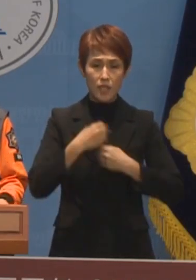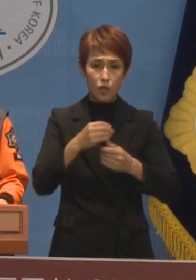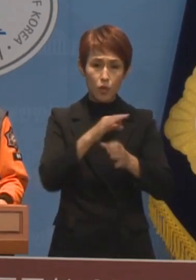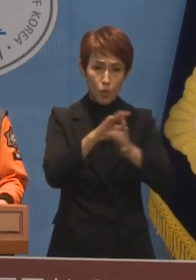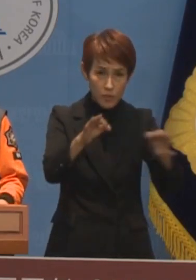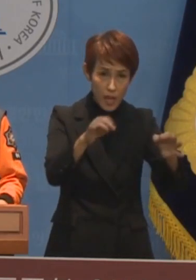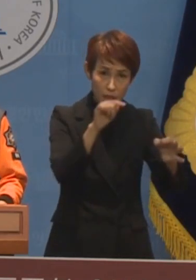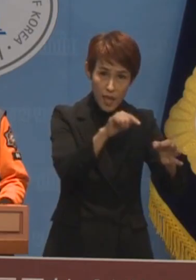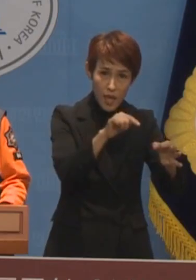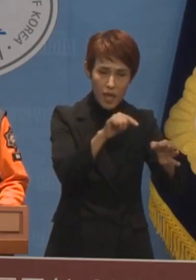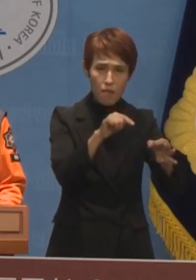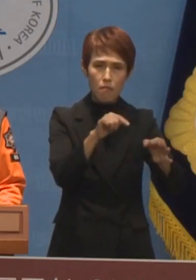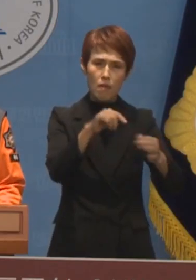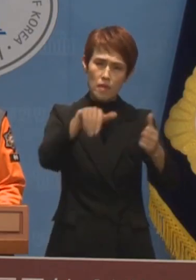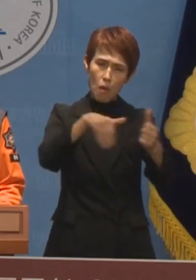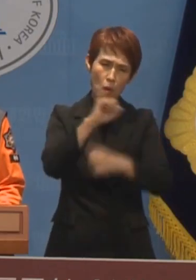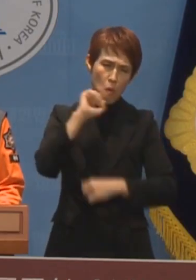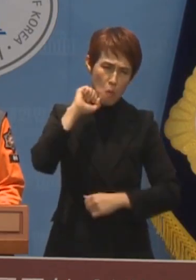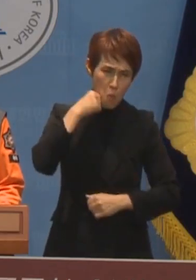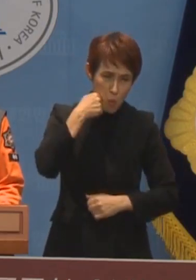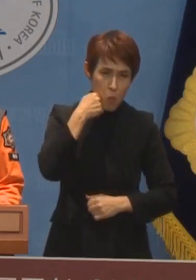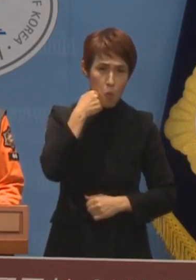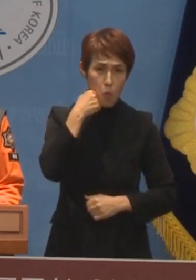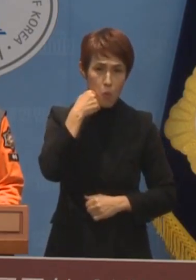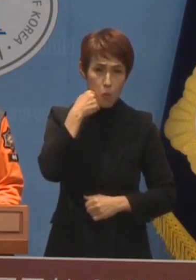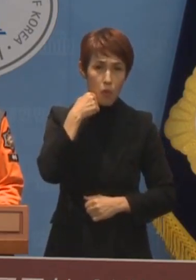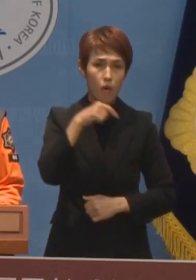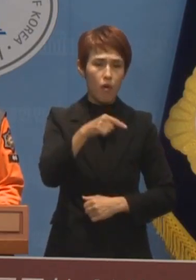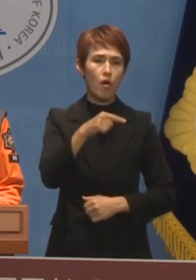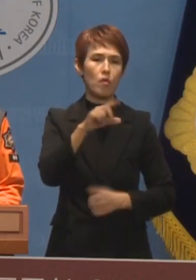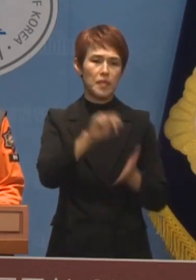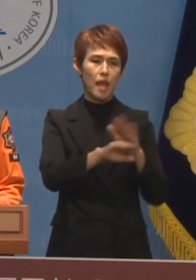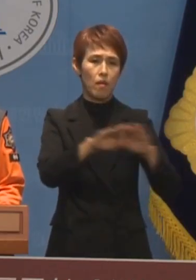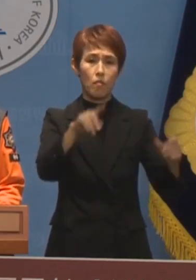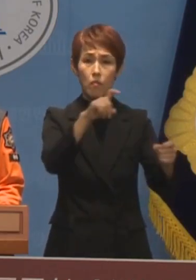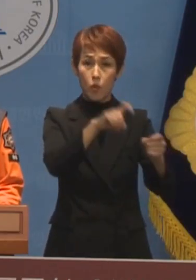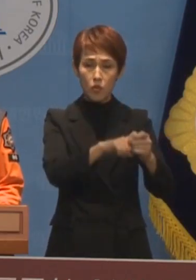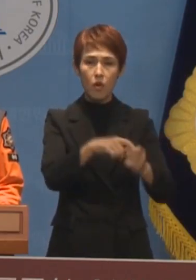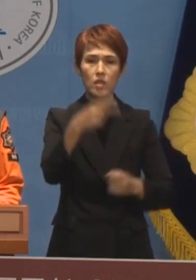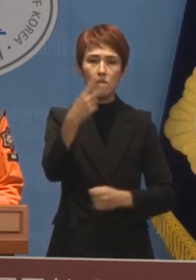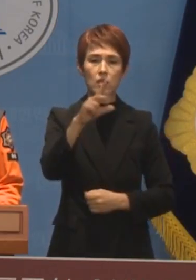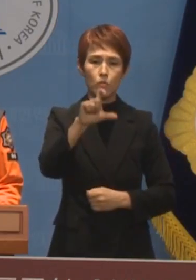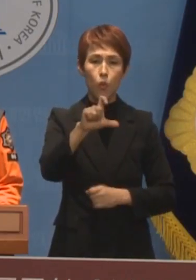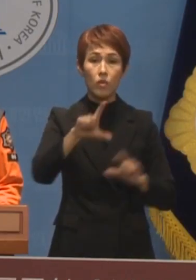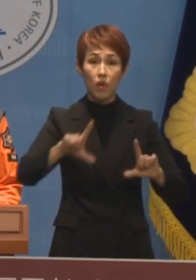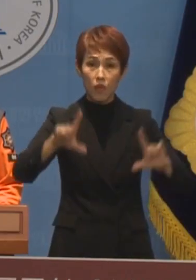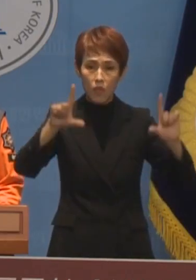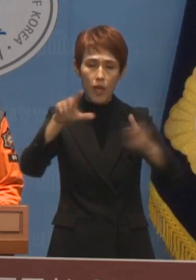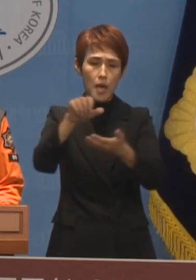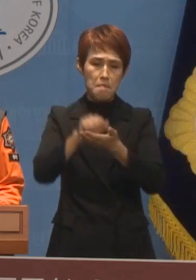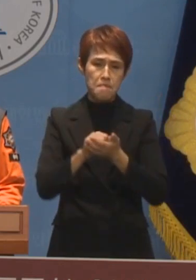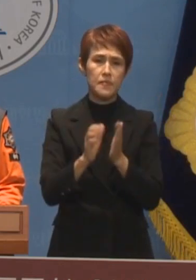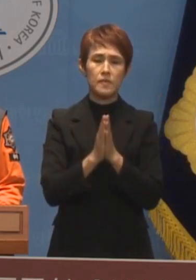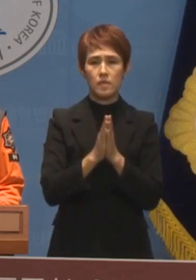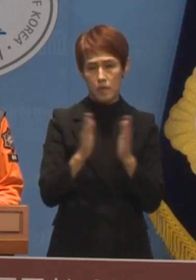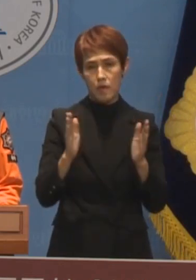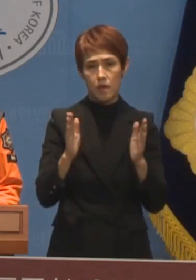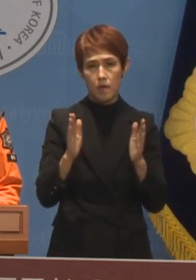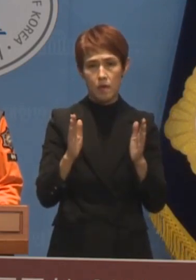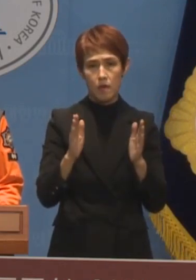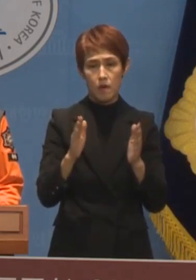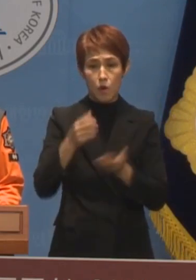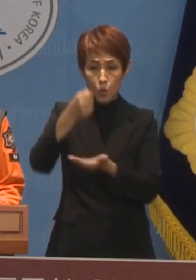소방안전교부세는 열악한 소방 현장의 업무 환경을 개선하기 위해 2015년도에 도입된 제도로